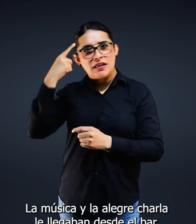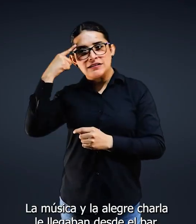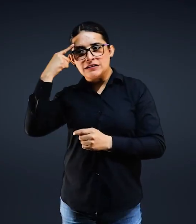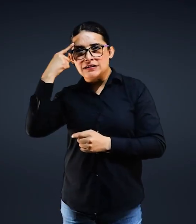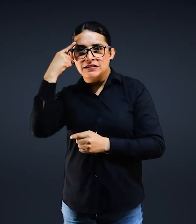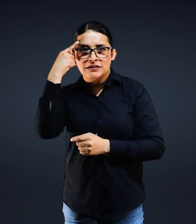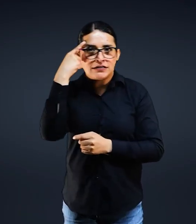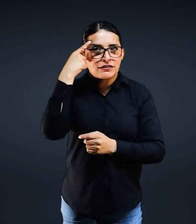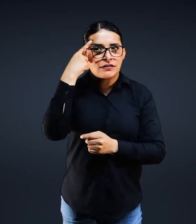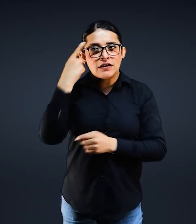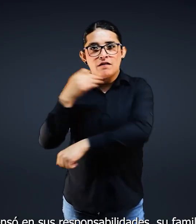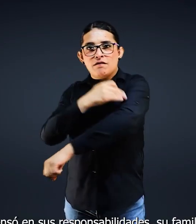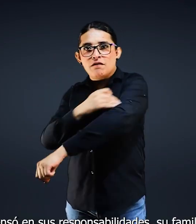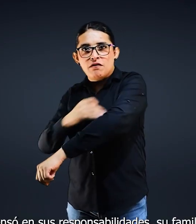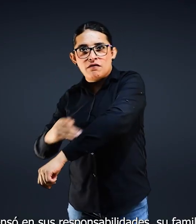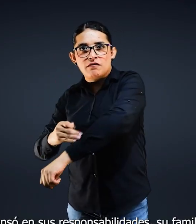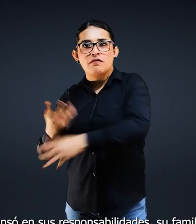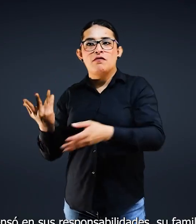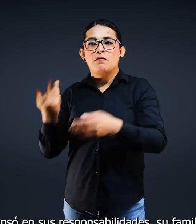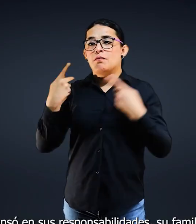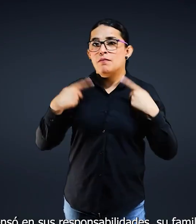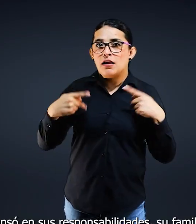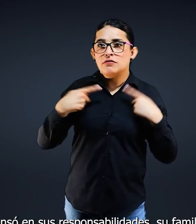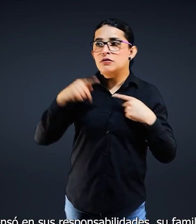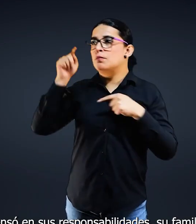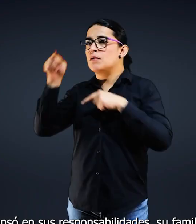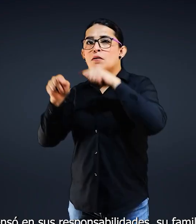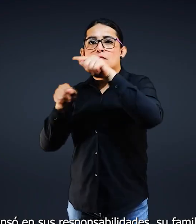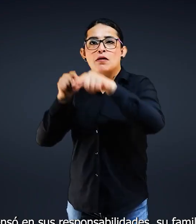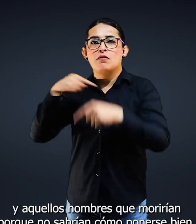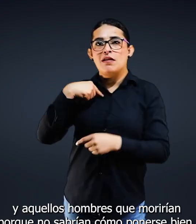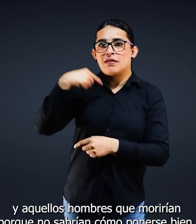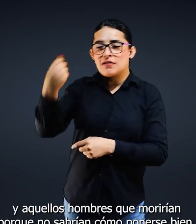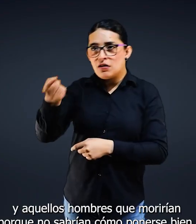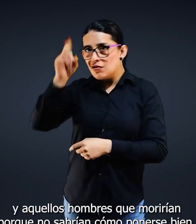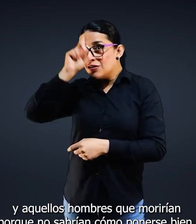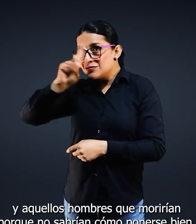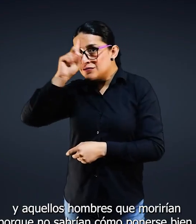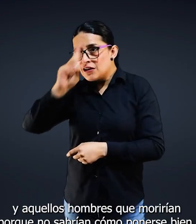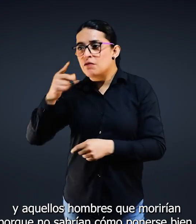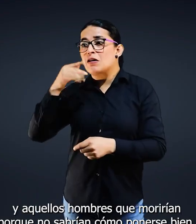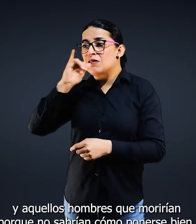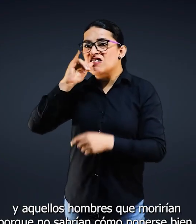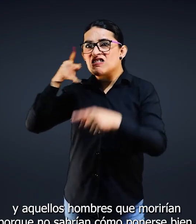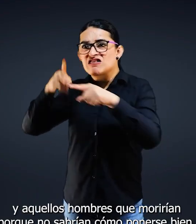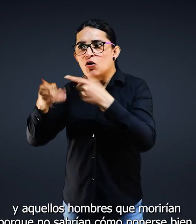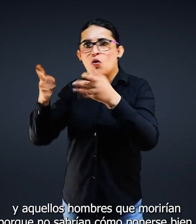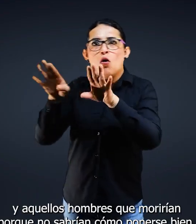bar. Pensó en sus responsabilidades, su familia y aquellos hombres que morirían porque no sabrían cómo ponerse